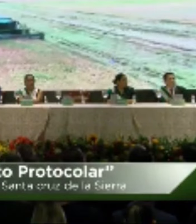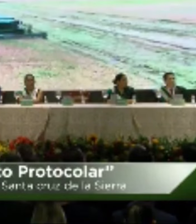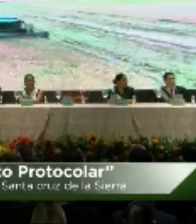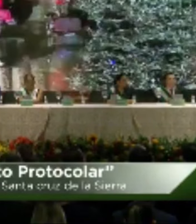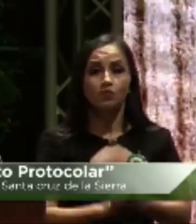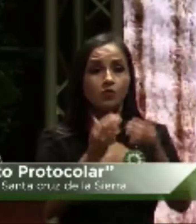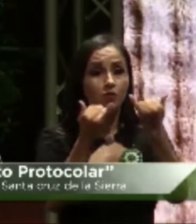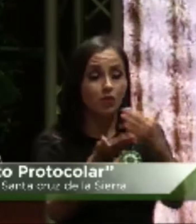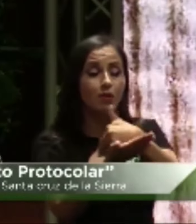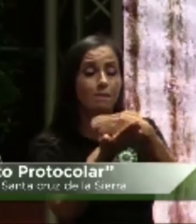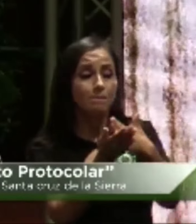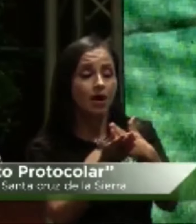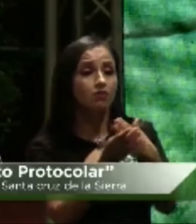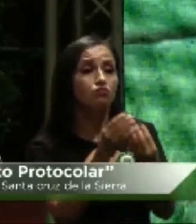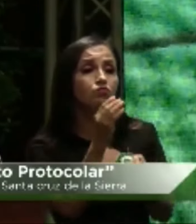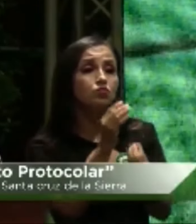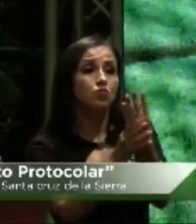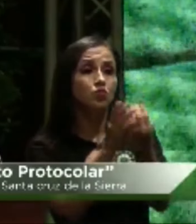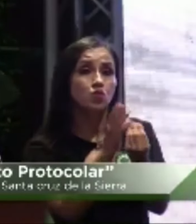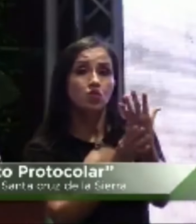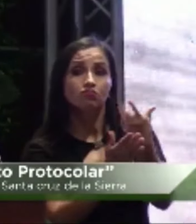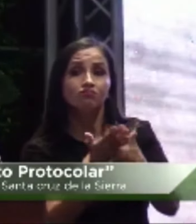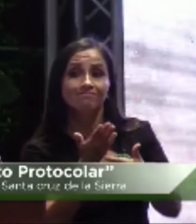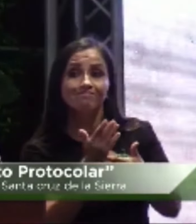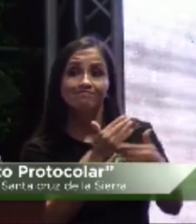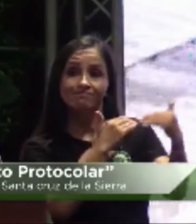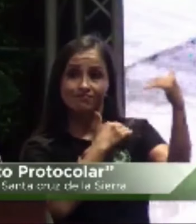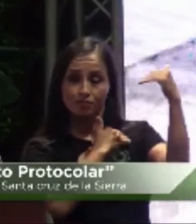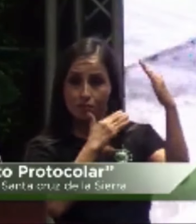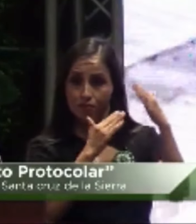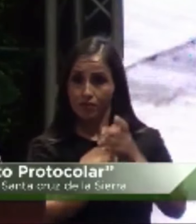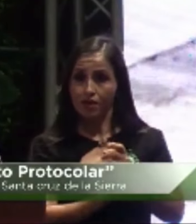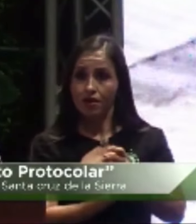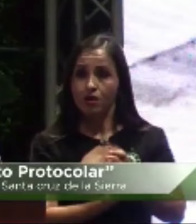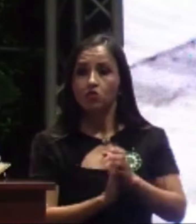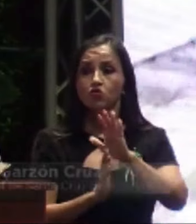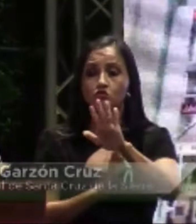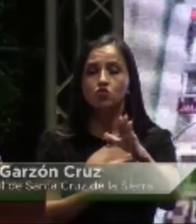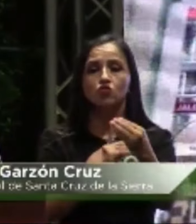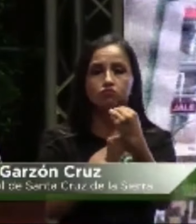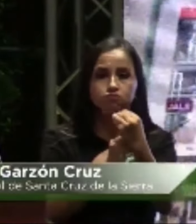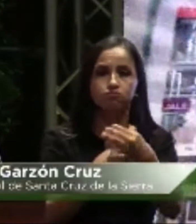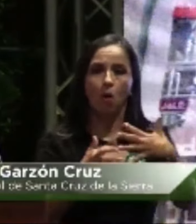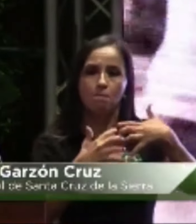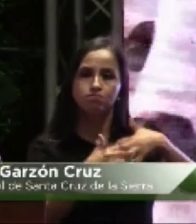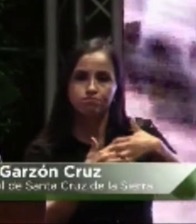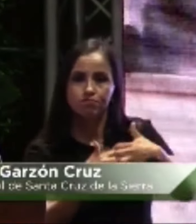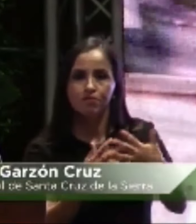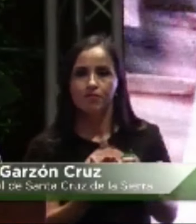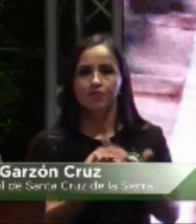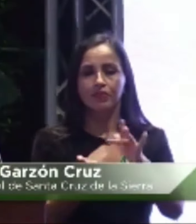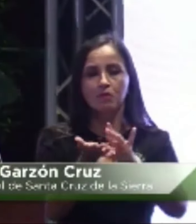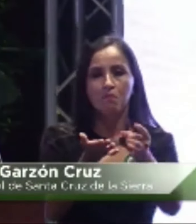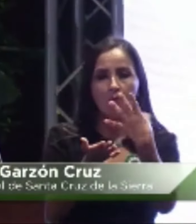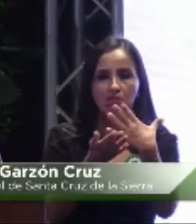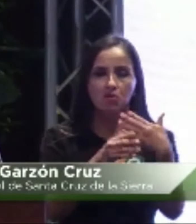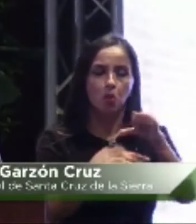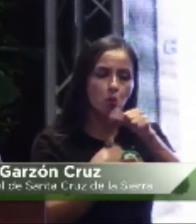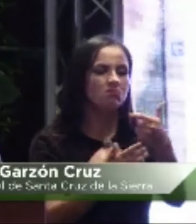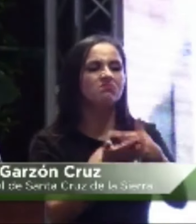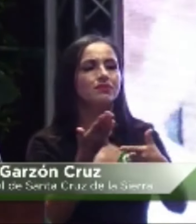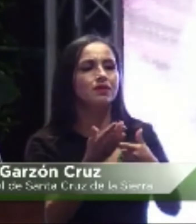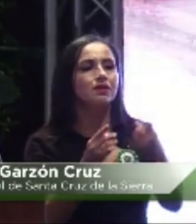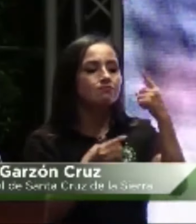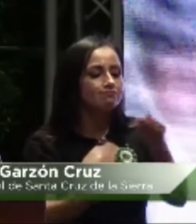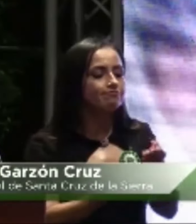una gran parte de la producción cruceña de alimentos, manufacturas, medicamentos y otros se destina